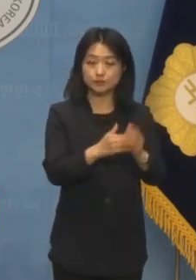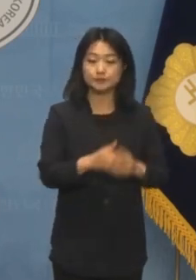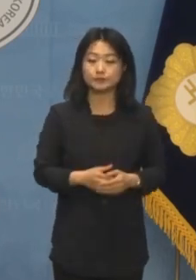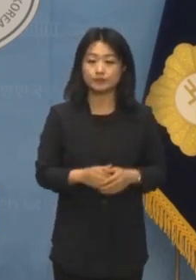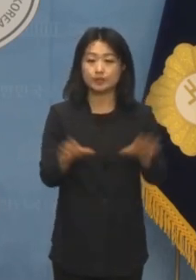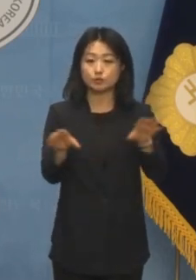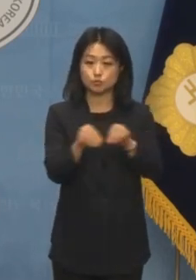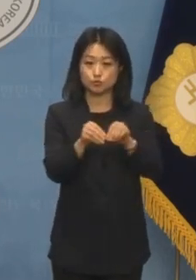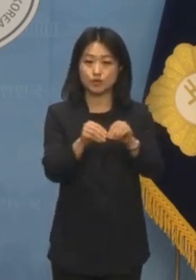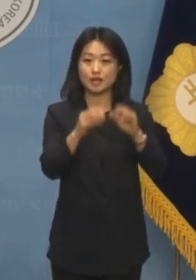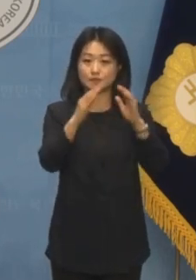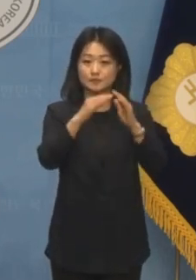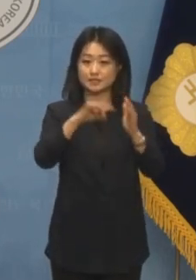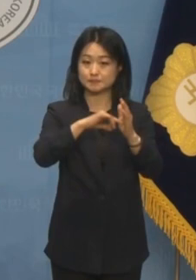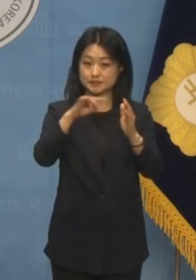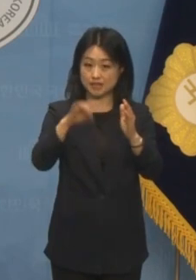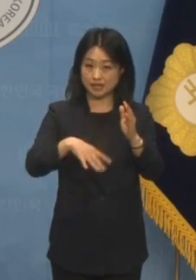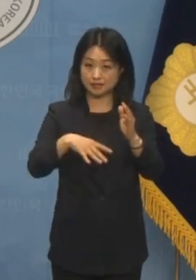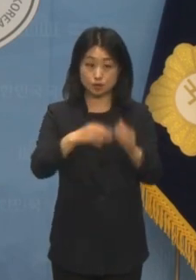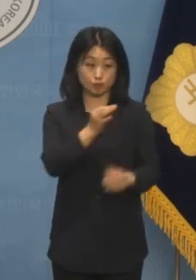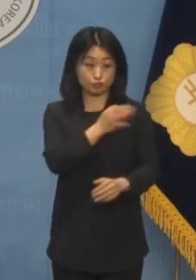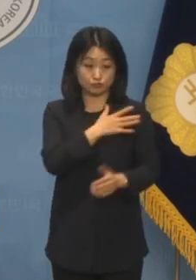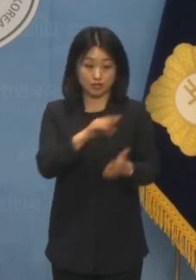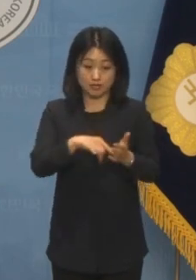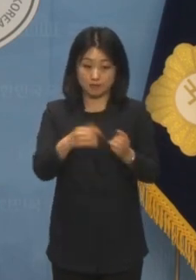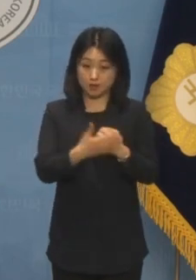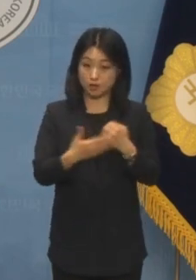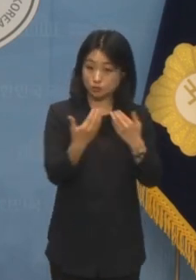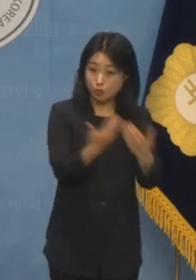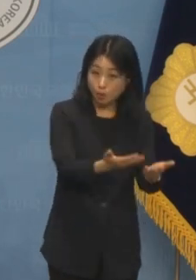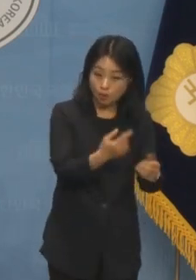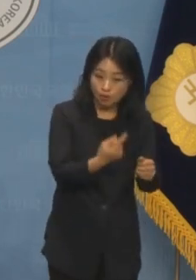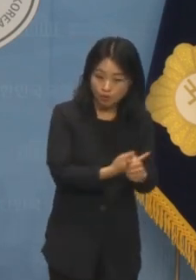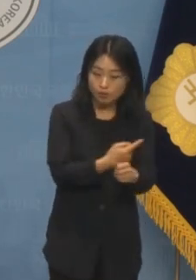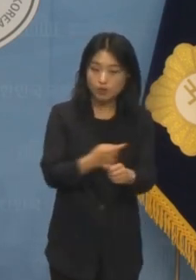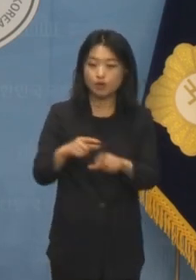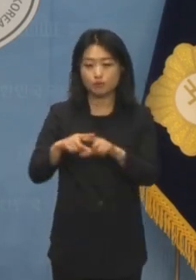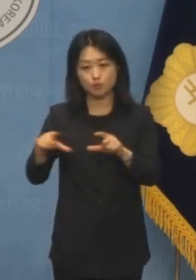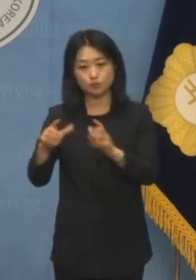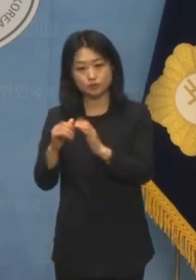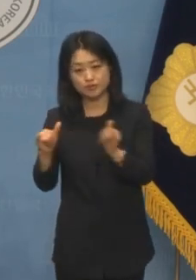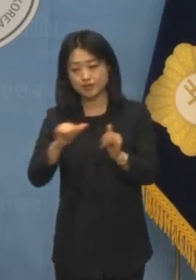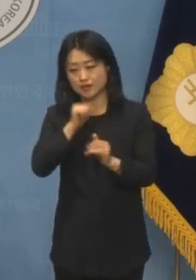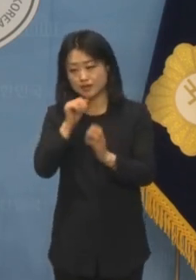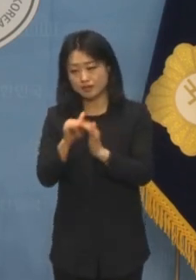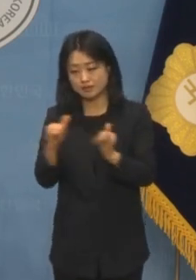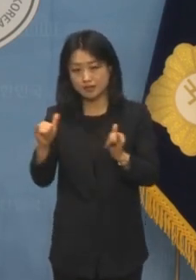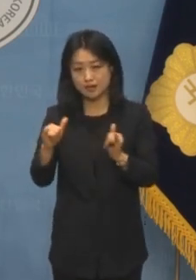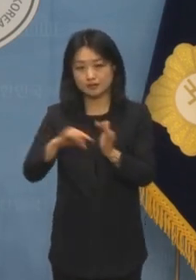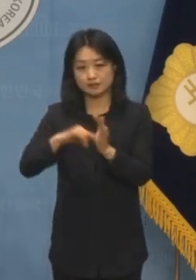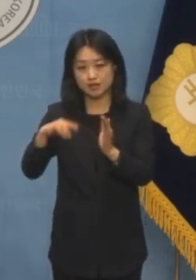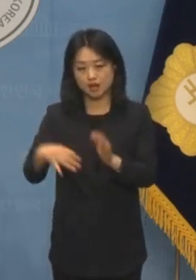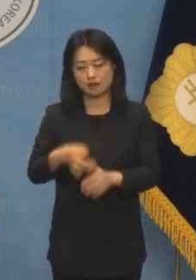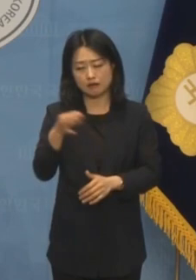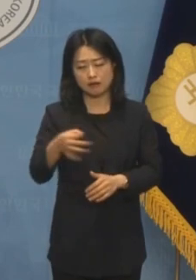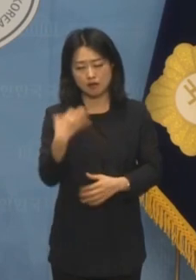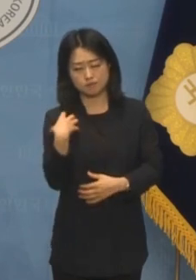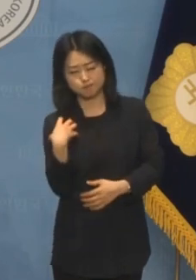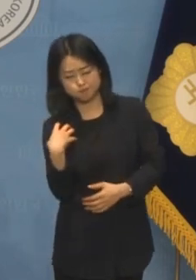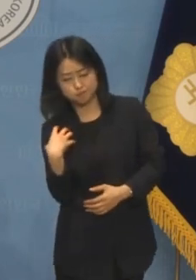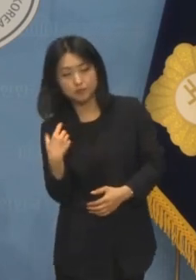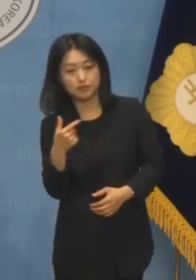등 부자 과세가 감소하면서 오히려 중산층과 서민층의 부담은 더